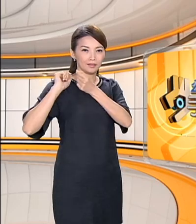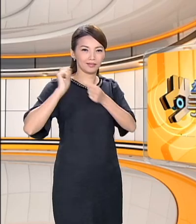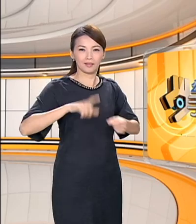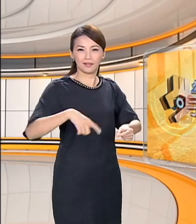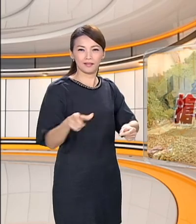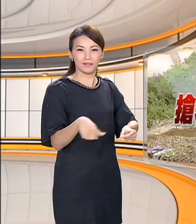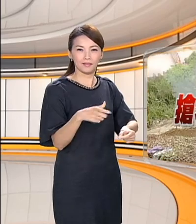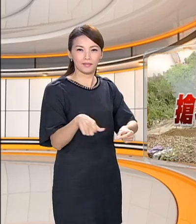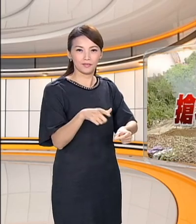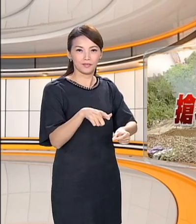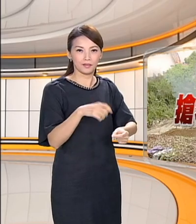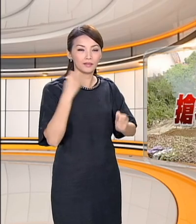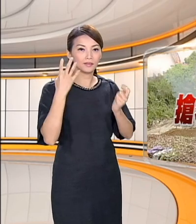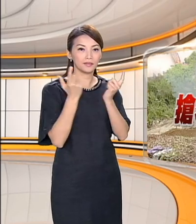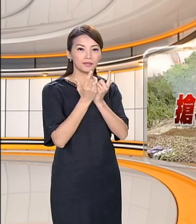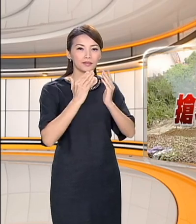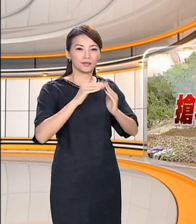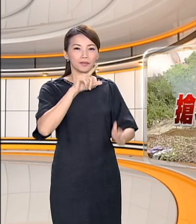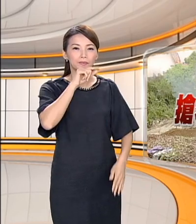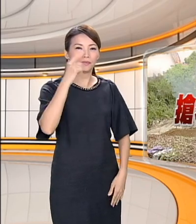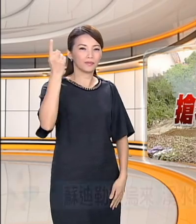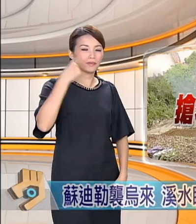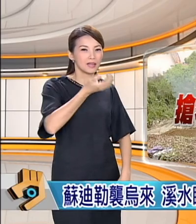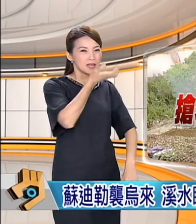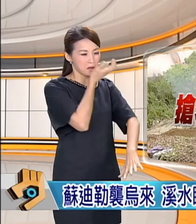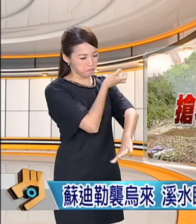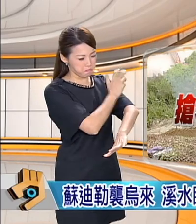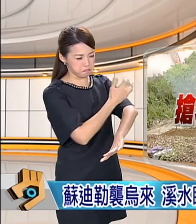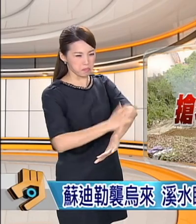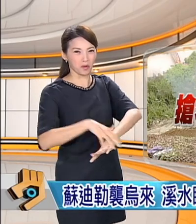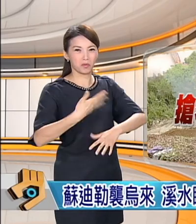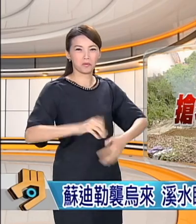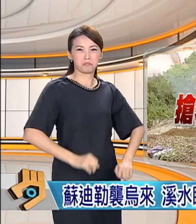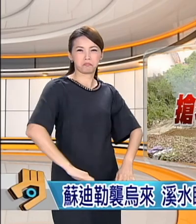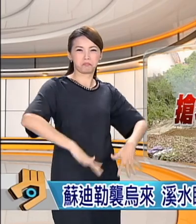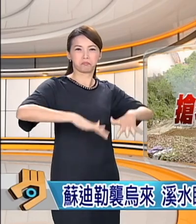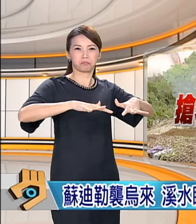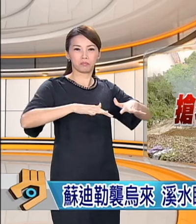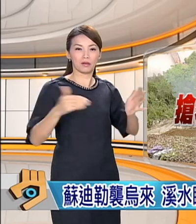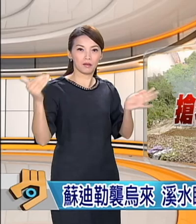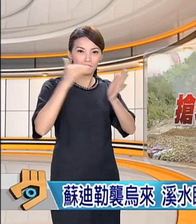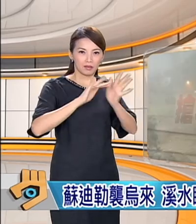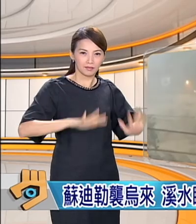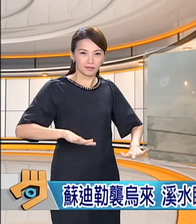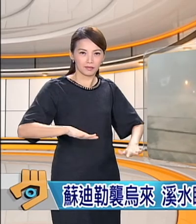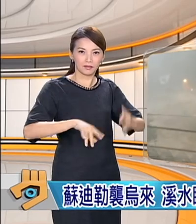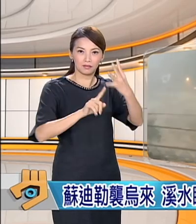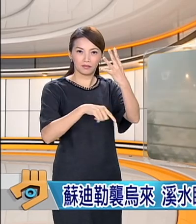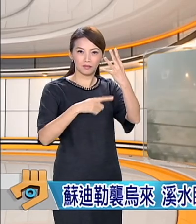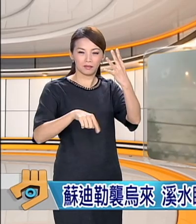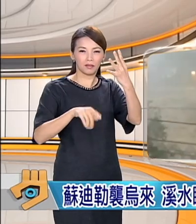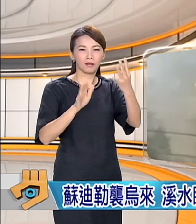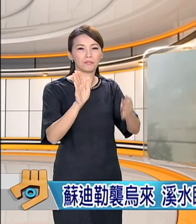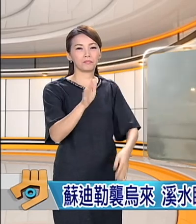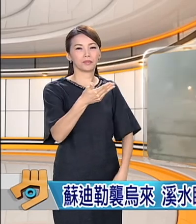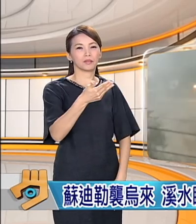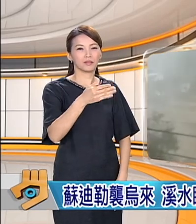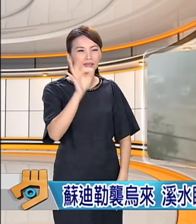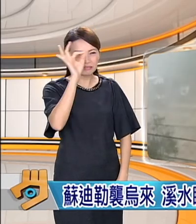苏迪勒台风让新北市乌来灾情严重，目前还有四位民众是下落